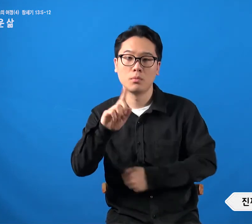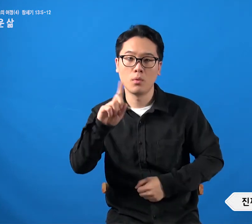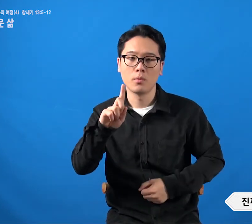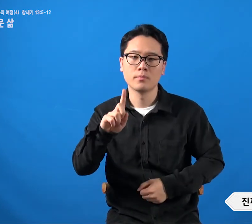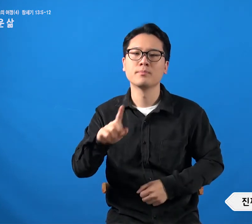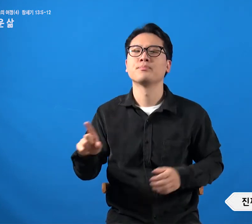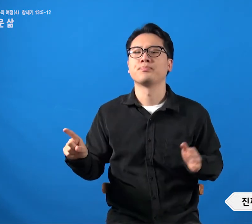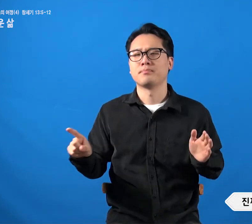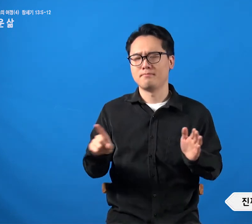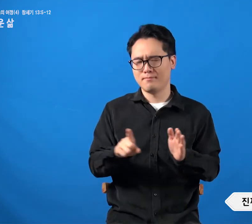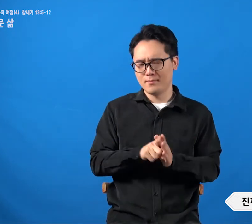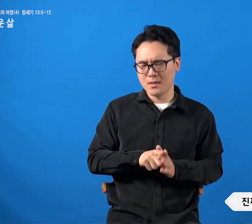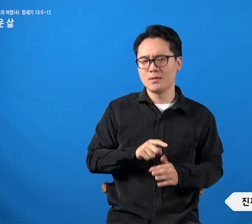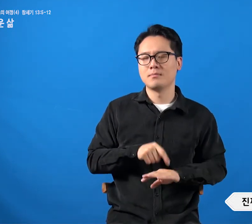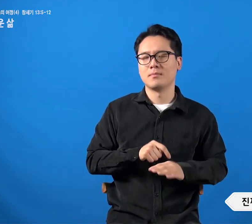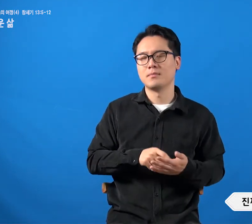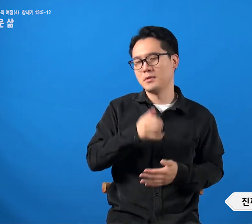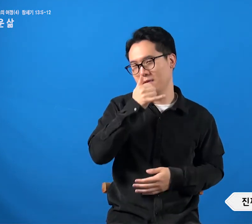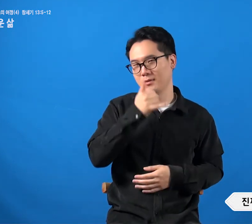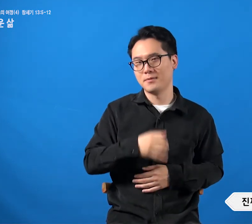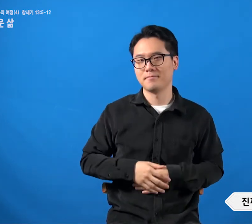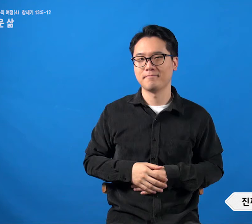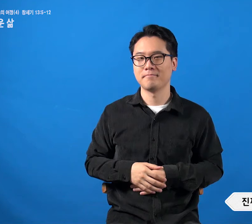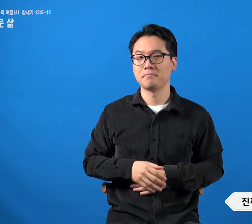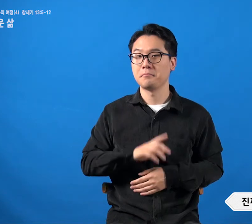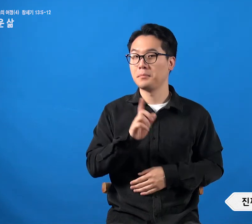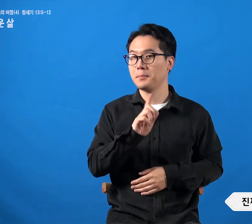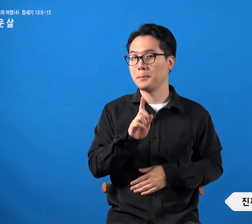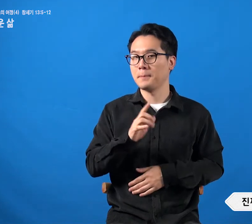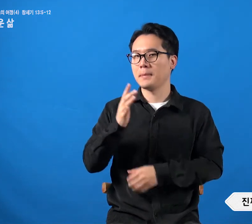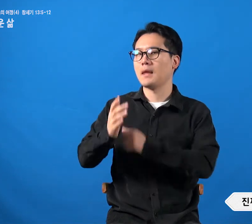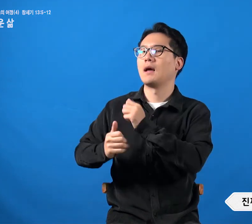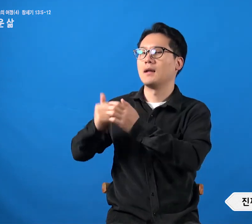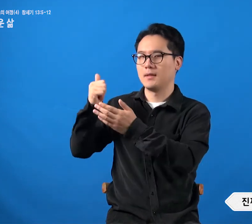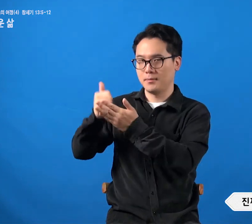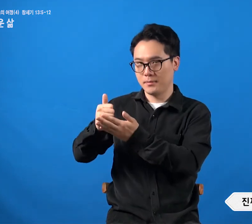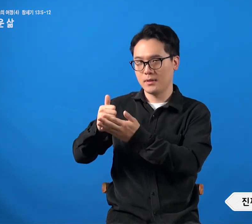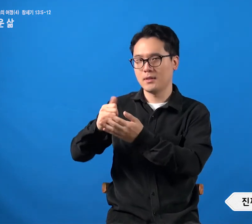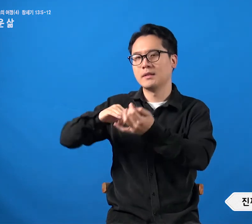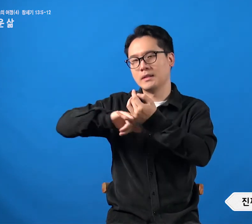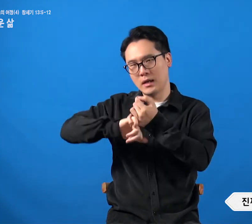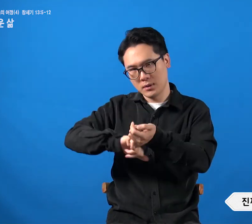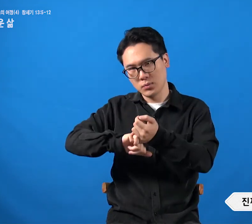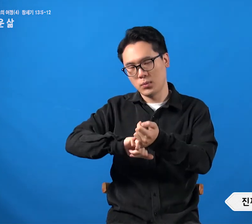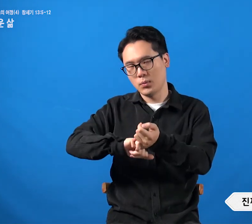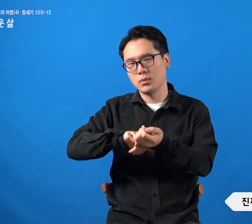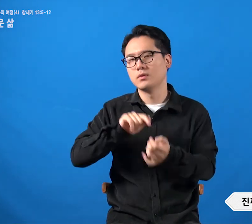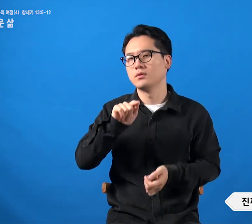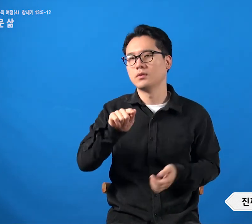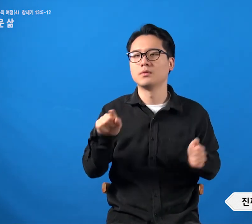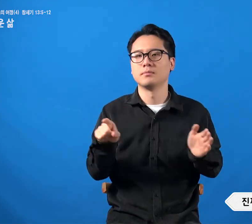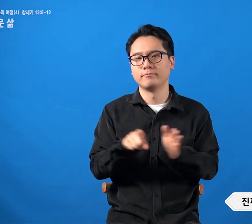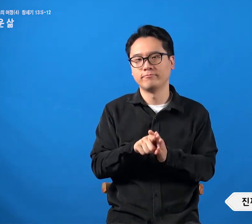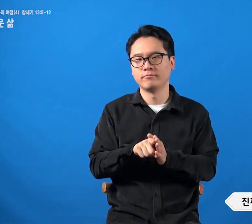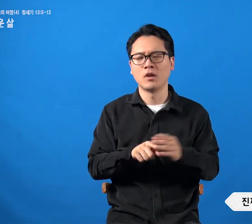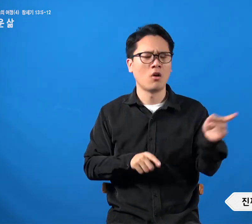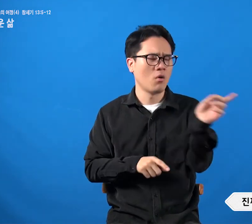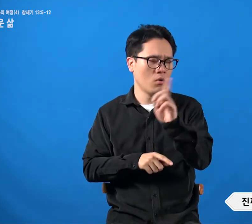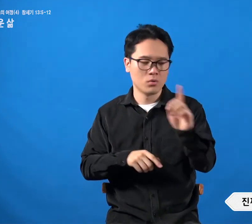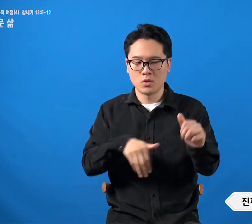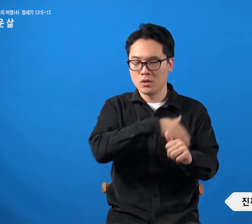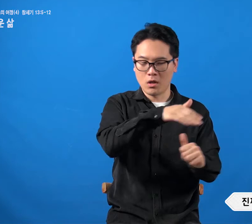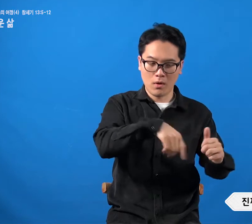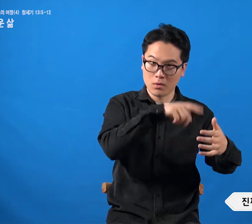있었기 때문이죠. 믿는 구석, 바로 하나님의 약속. 그 어떤 상황